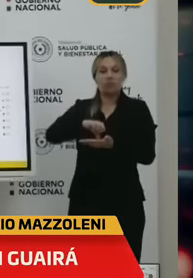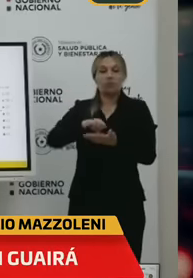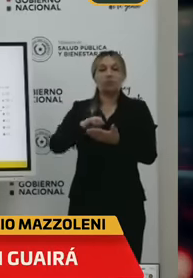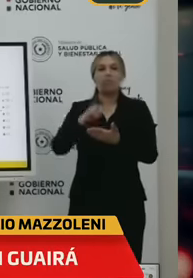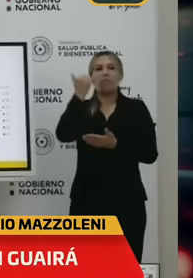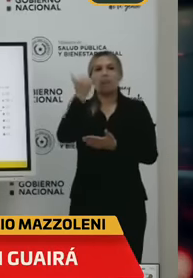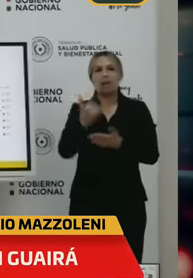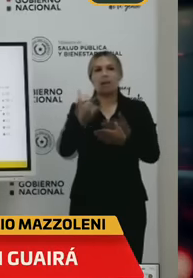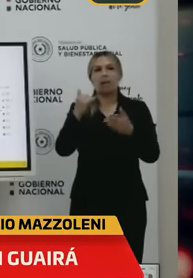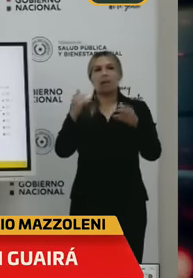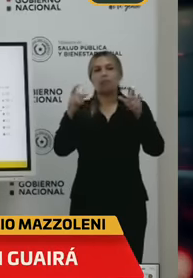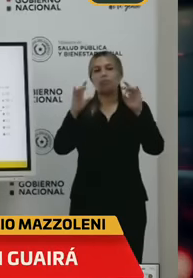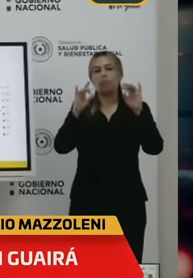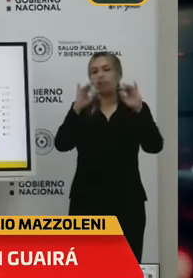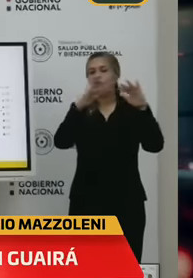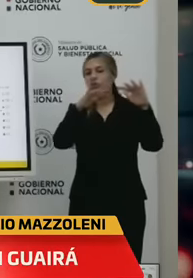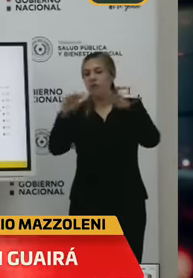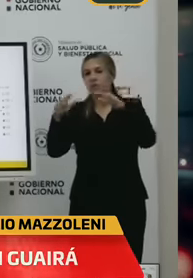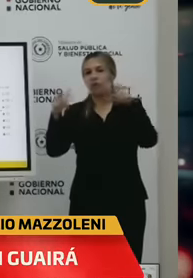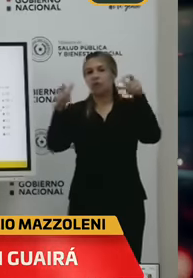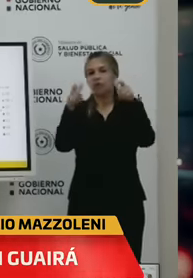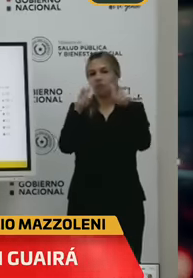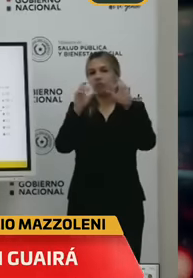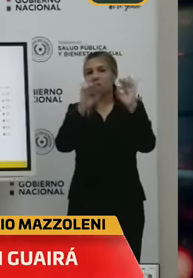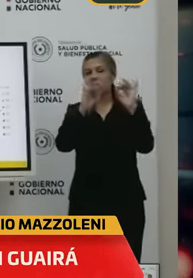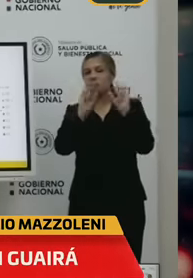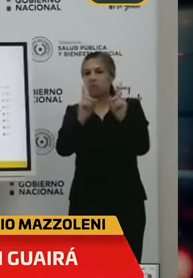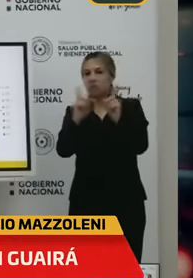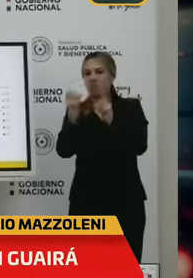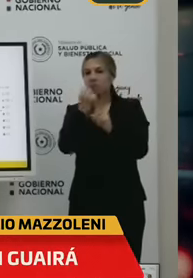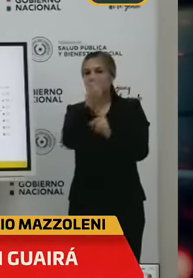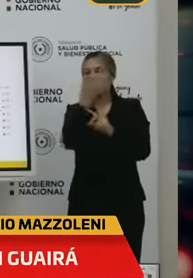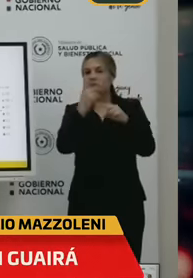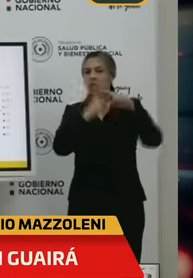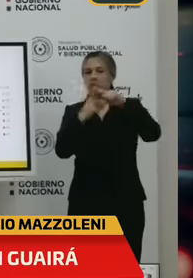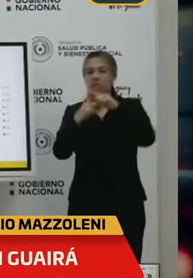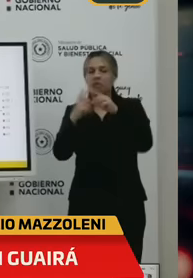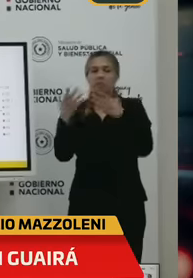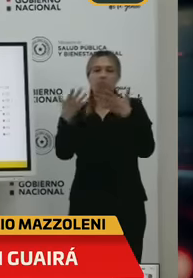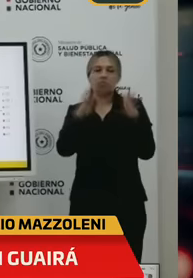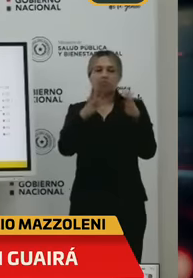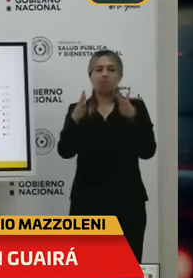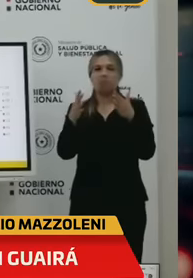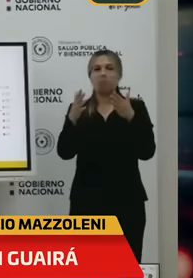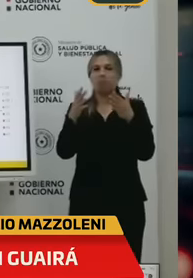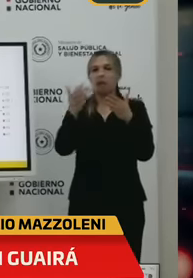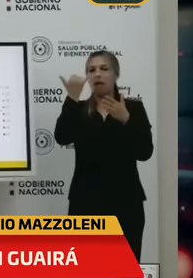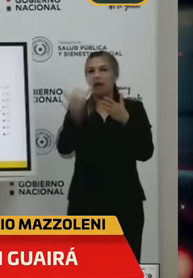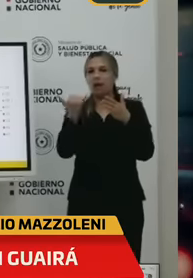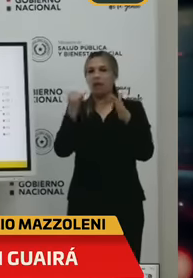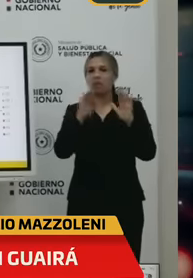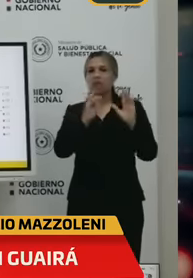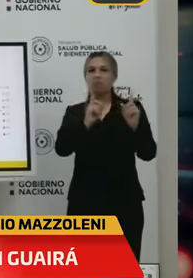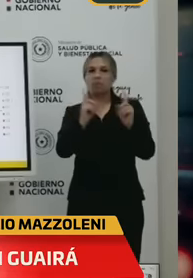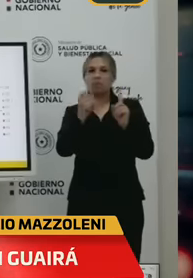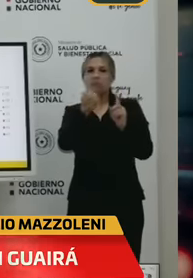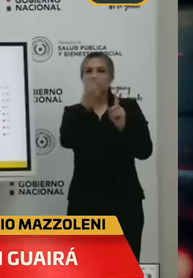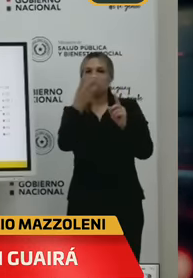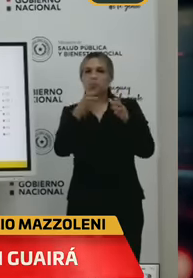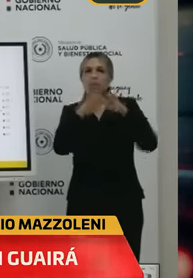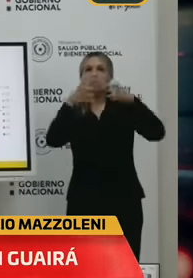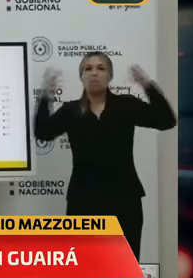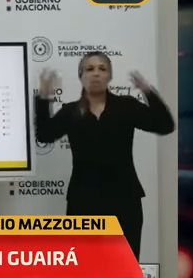poco tórpida, ¿verdad? Tenemos más o menos una suerte de estabilización, pero hay que ver